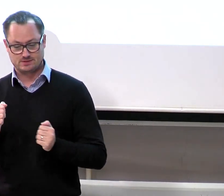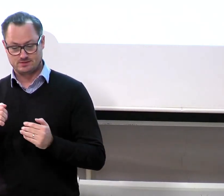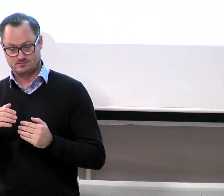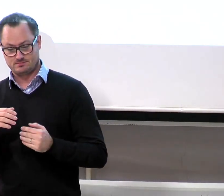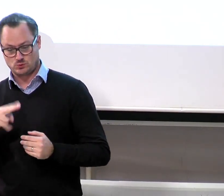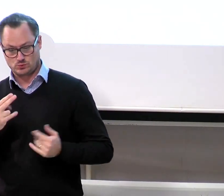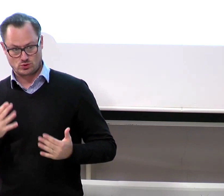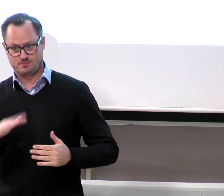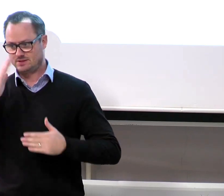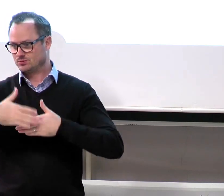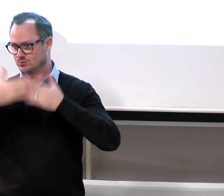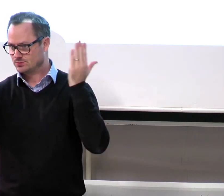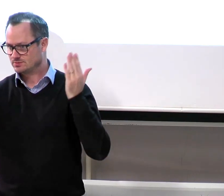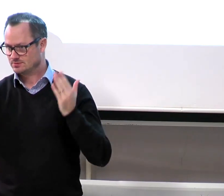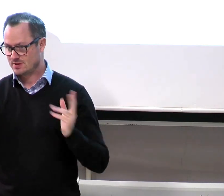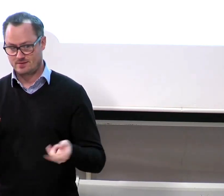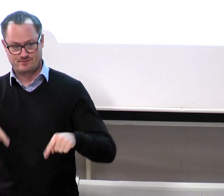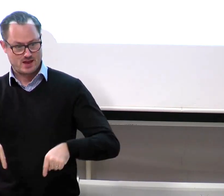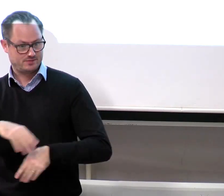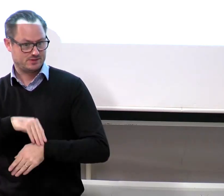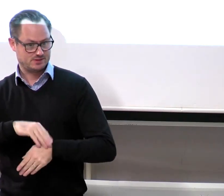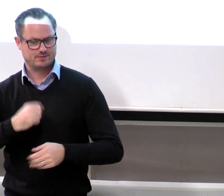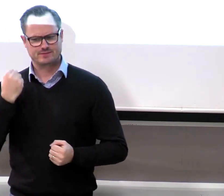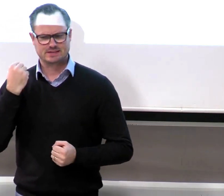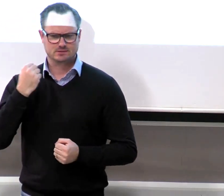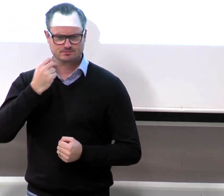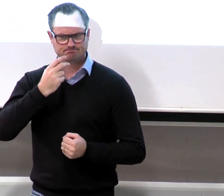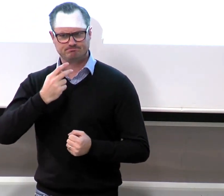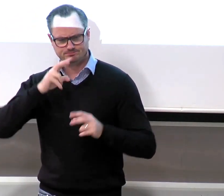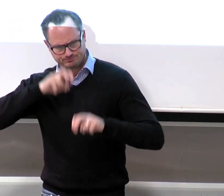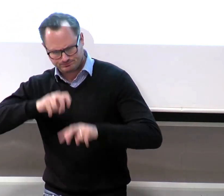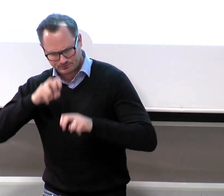Men trots den mörka historien så är det ju lite ljusare nu.